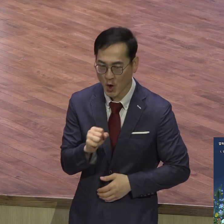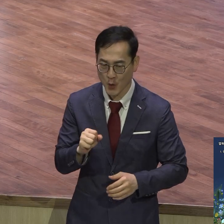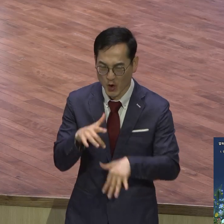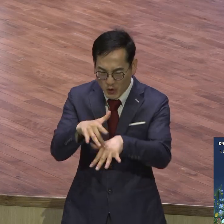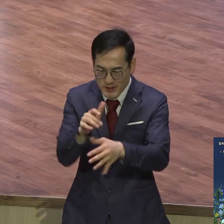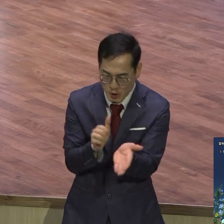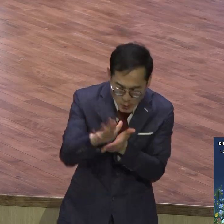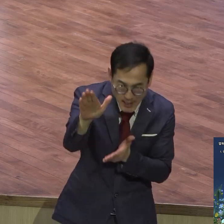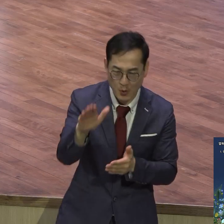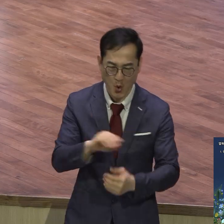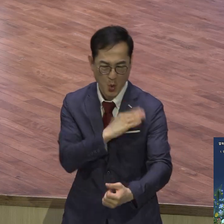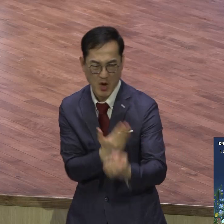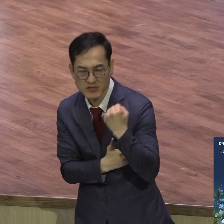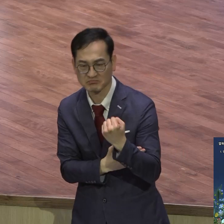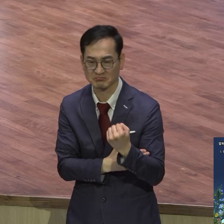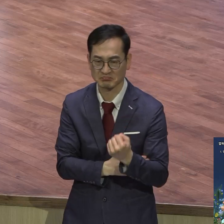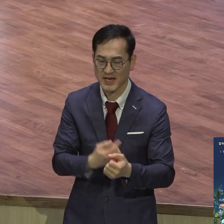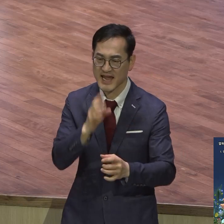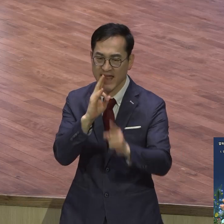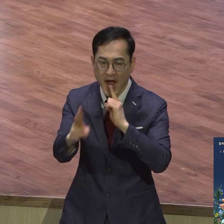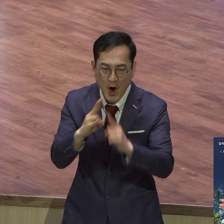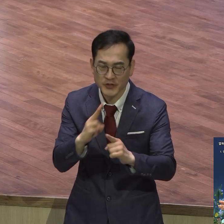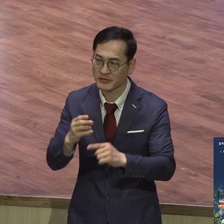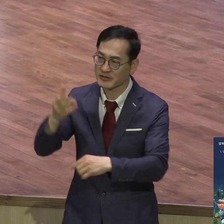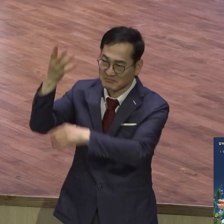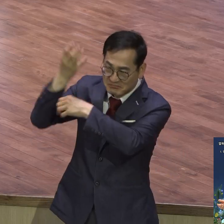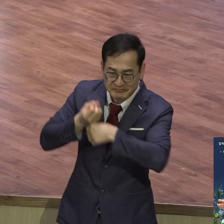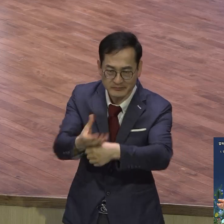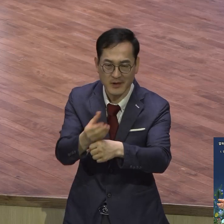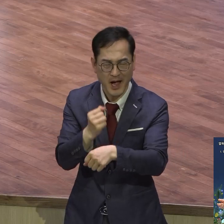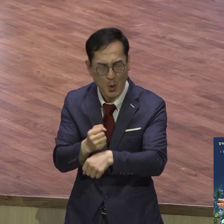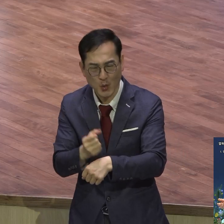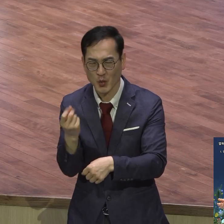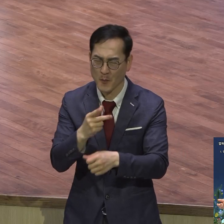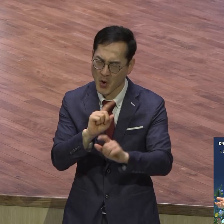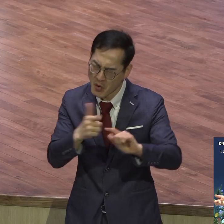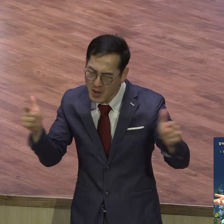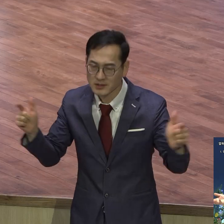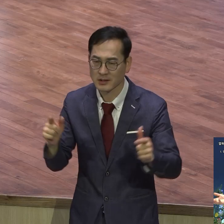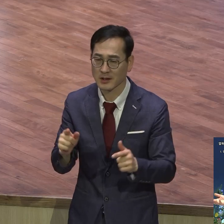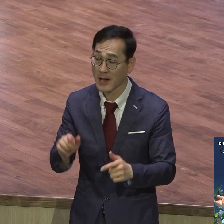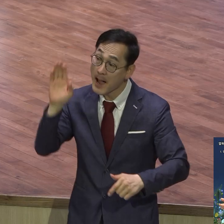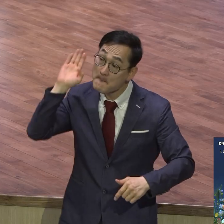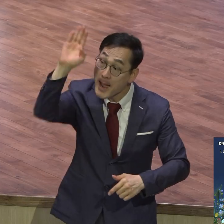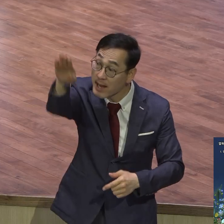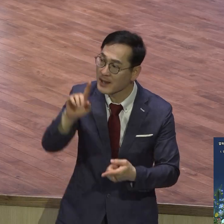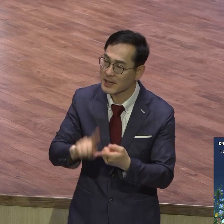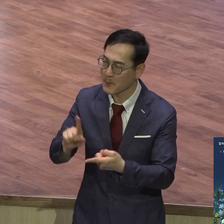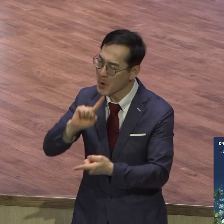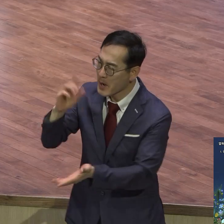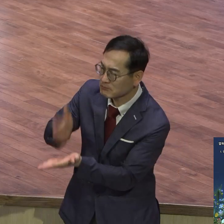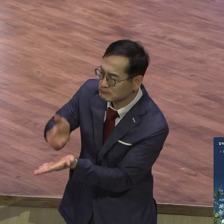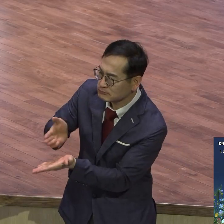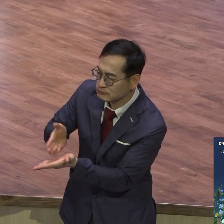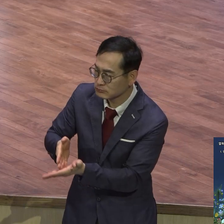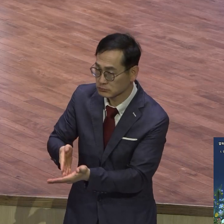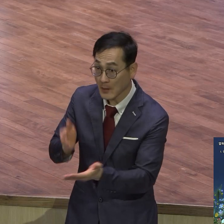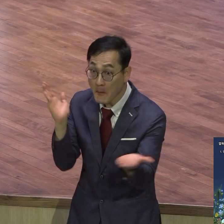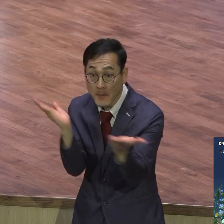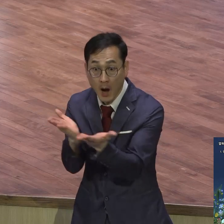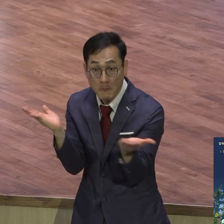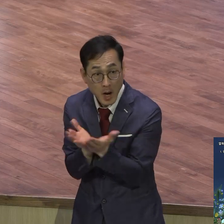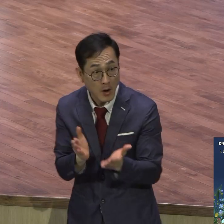향한다. 귀신도 쫓아내고 예언도 하고 기가 맞지 마쳐. 그게 다 속는 거지요. 귀신도 쫓아내고